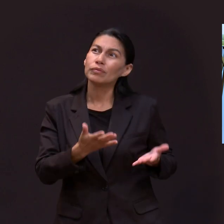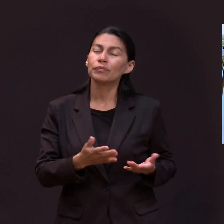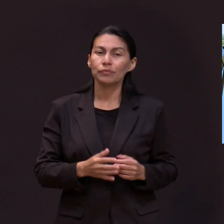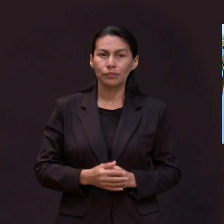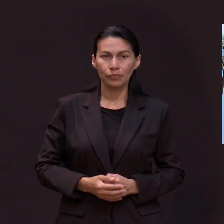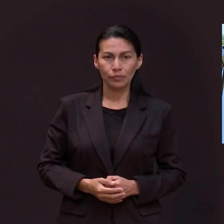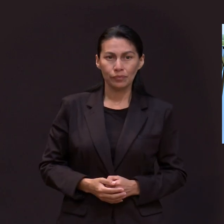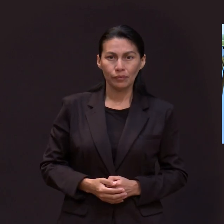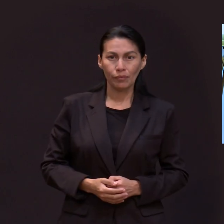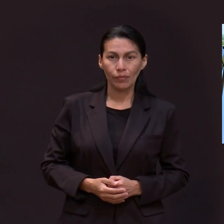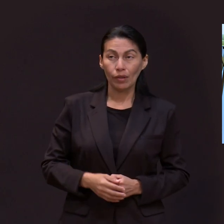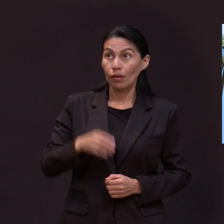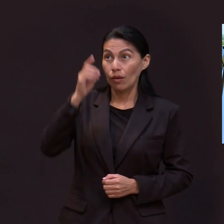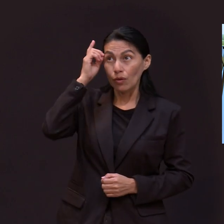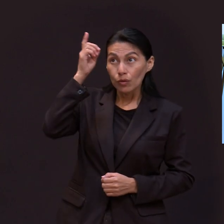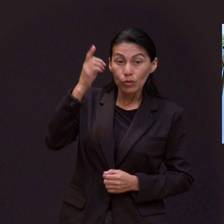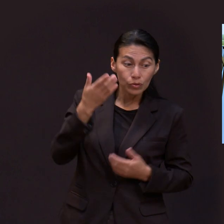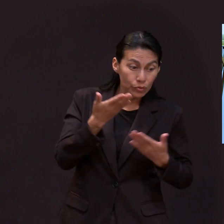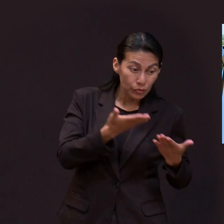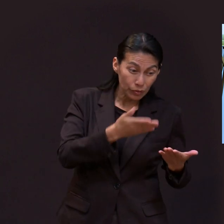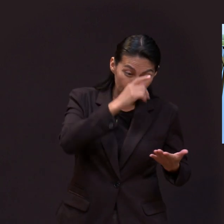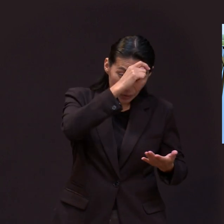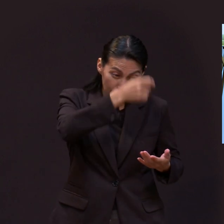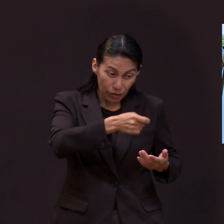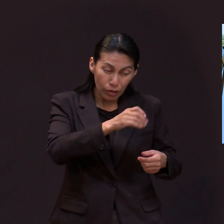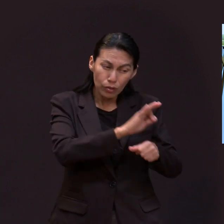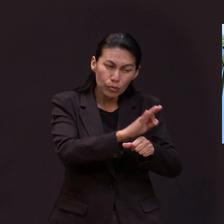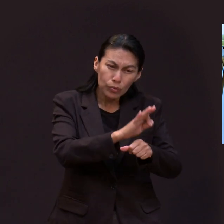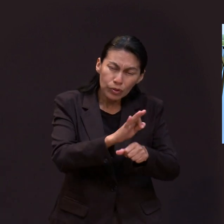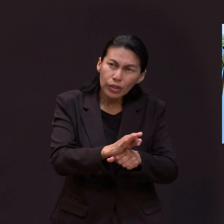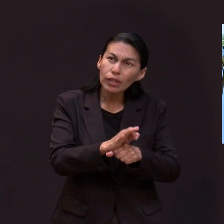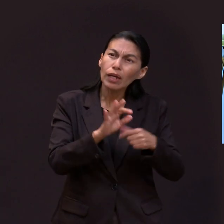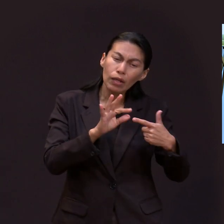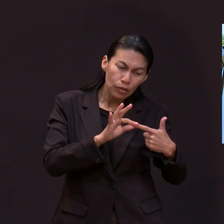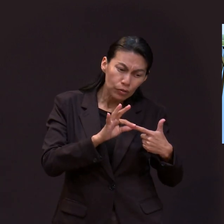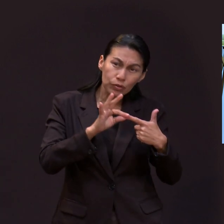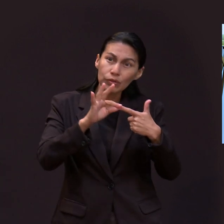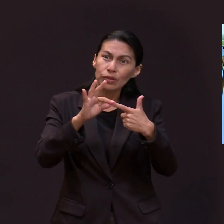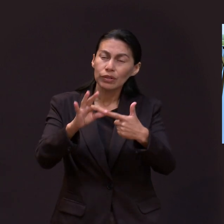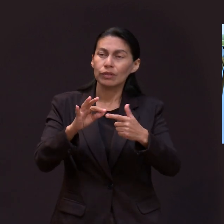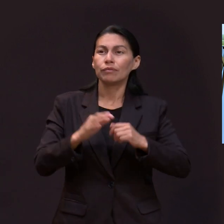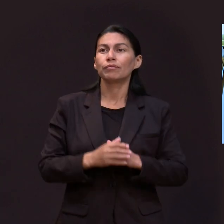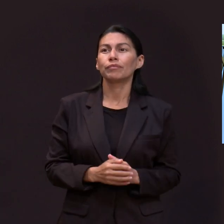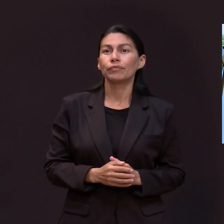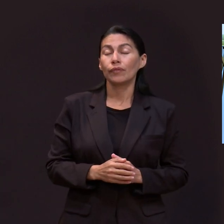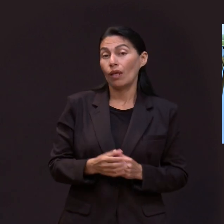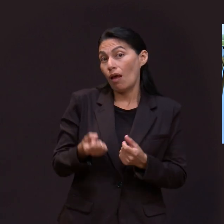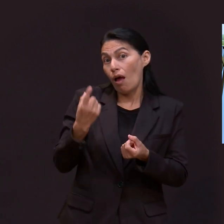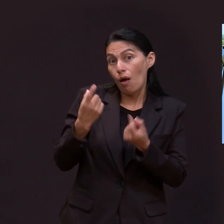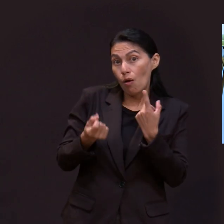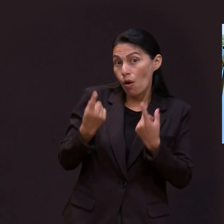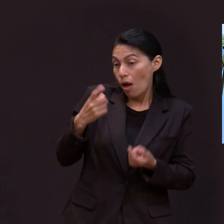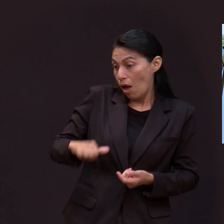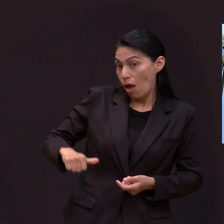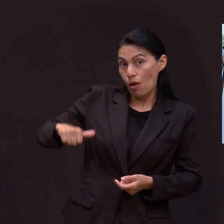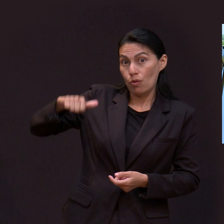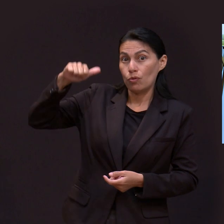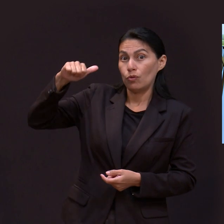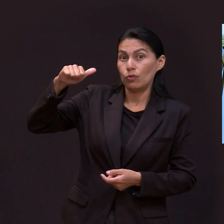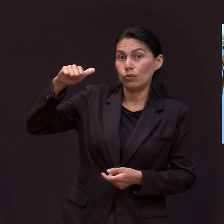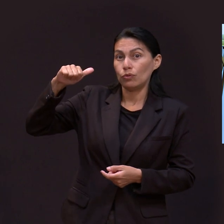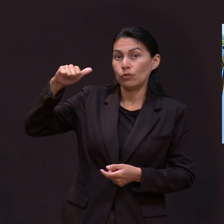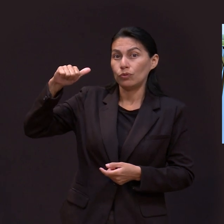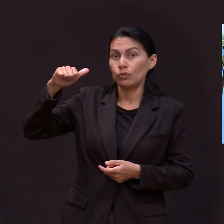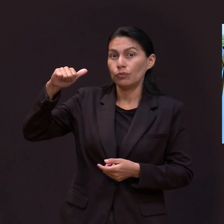a dios por ellos para que dios guía y proteja sus vidas si somos ya